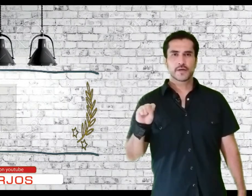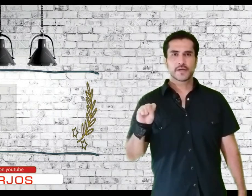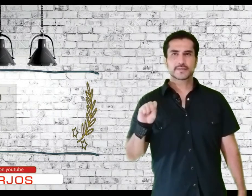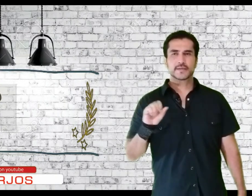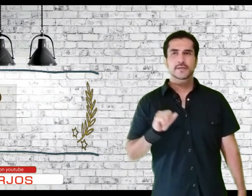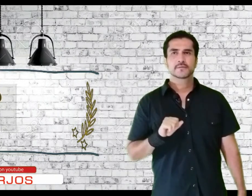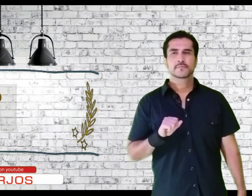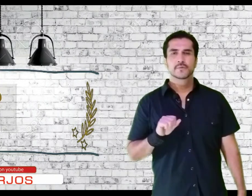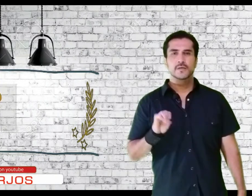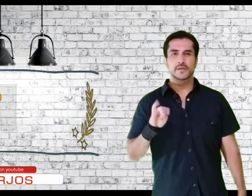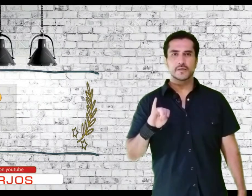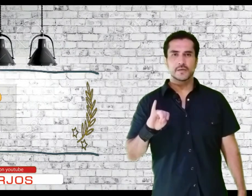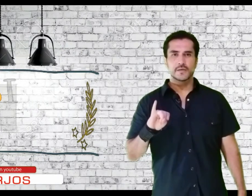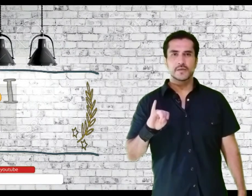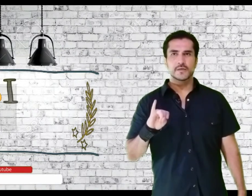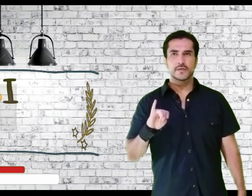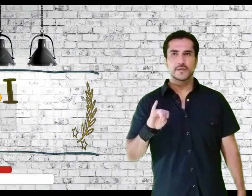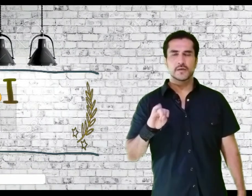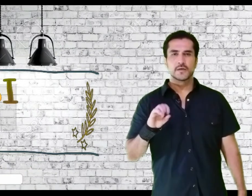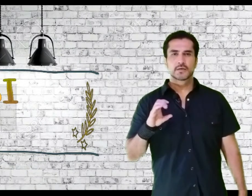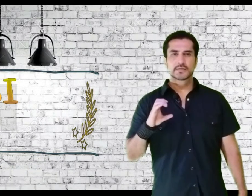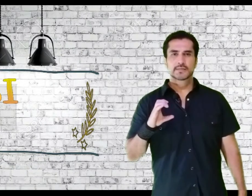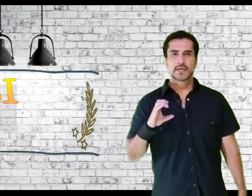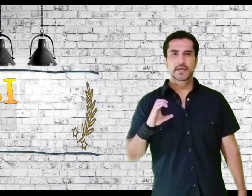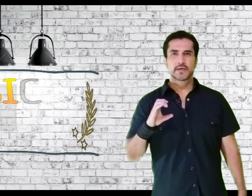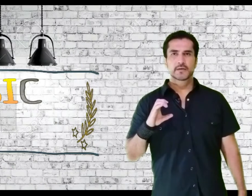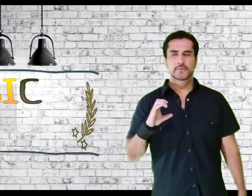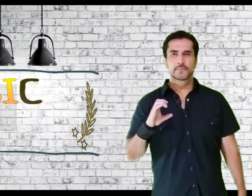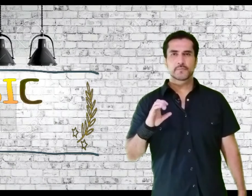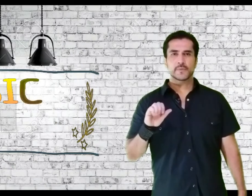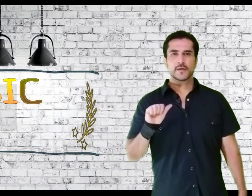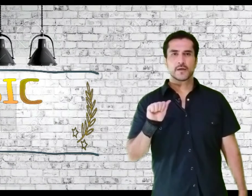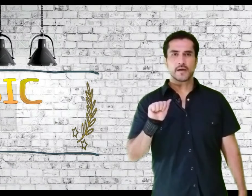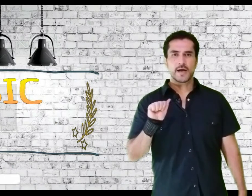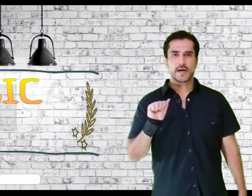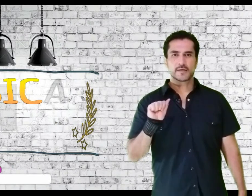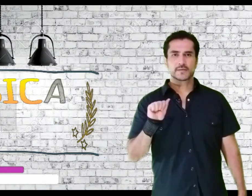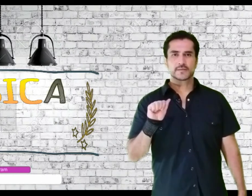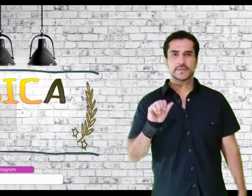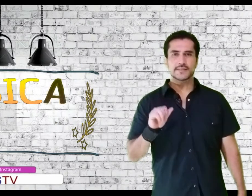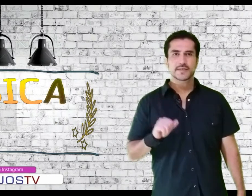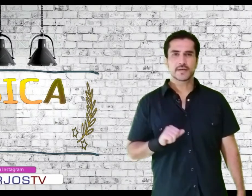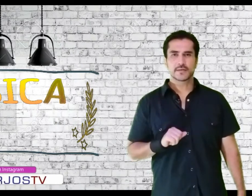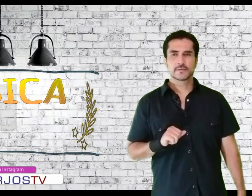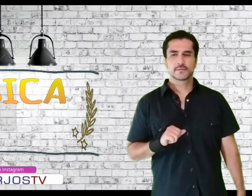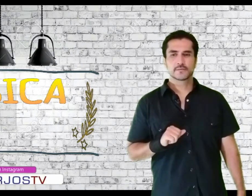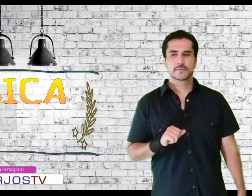doble S, I, C, A, Jessica.